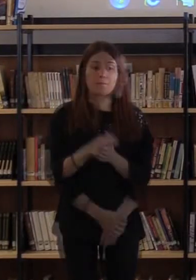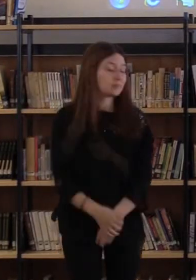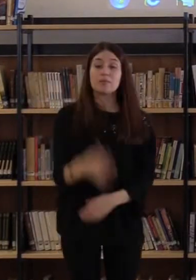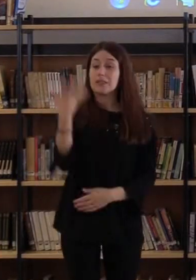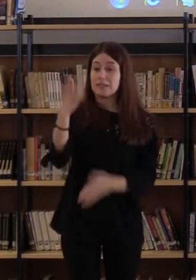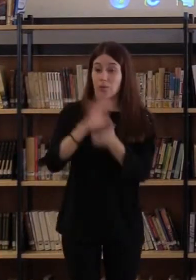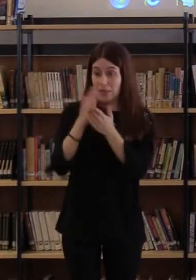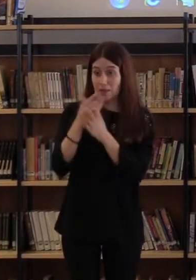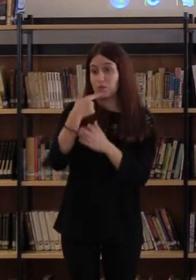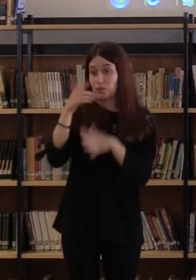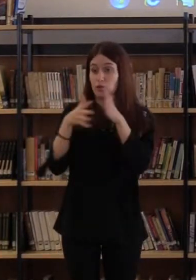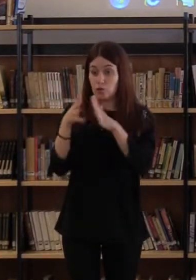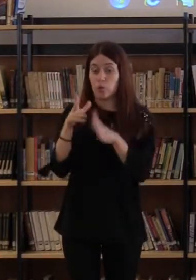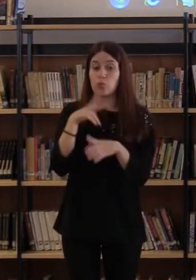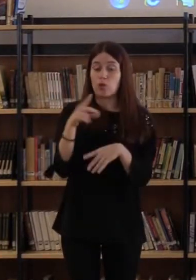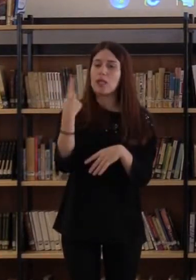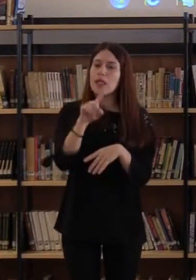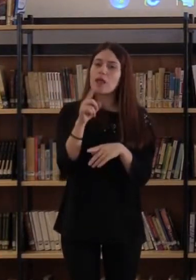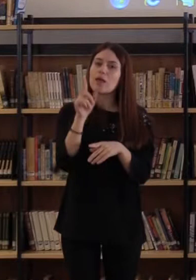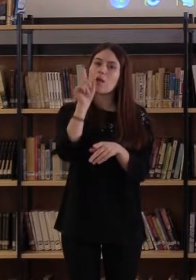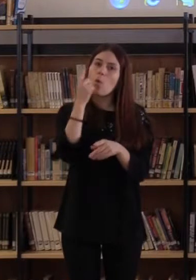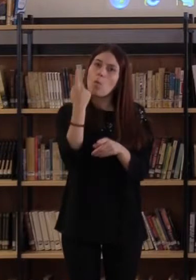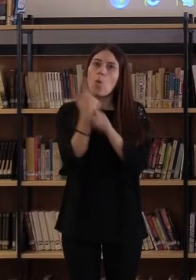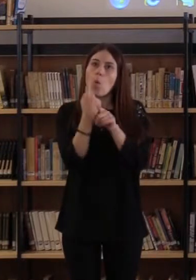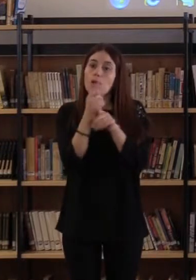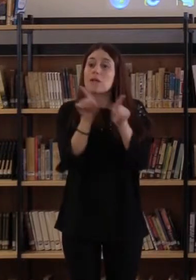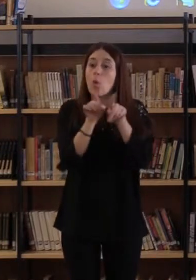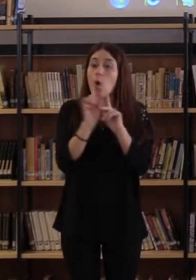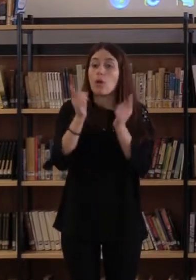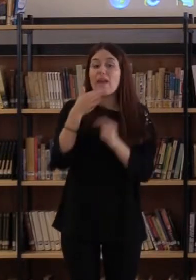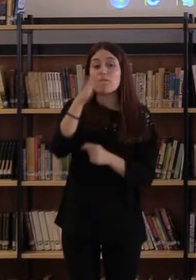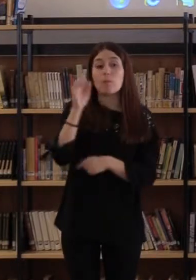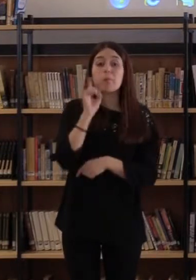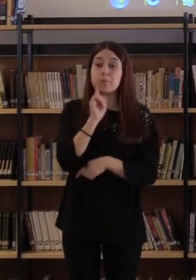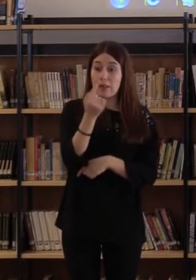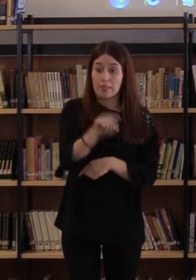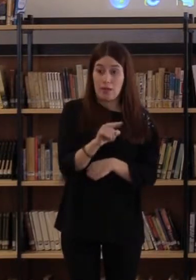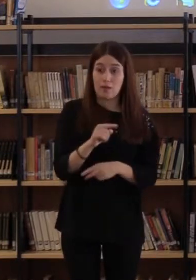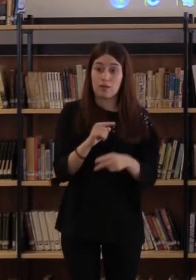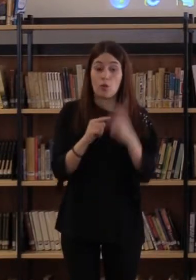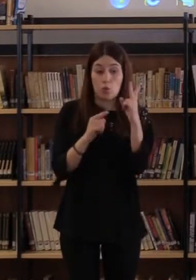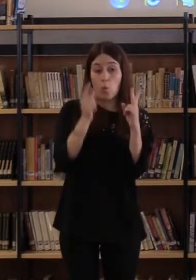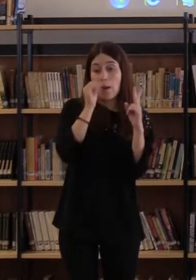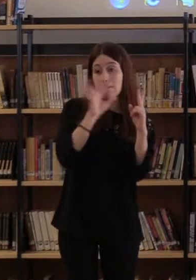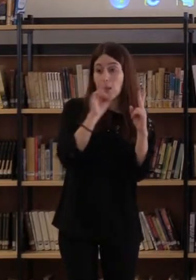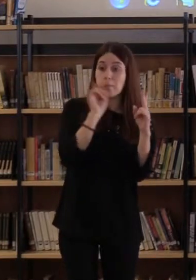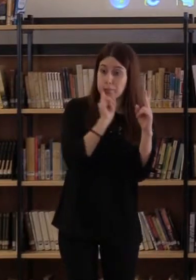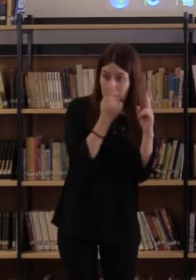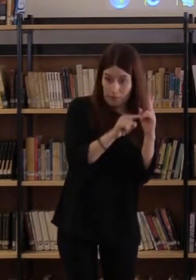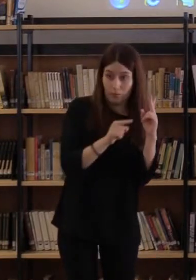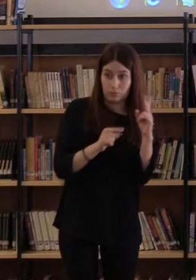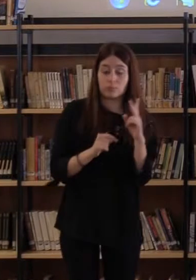cinco intérpretes de língua gestual, que em comum têm o facto de terem familiares surdos. Duas têm ambos os pais surdos,